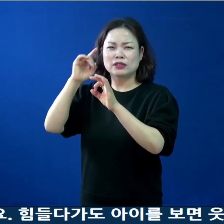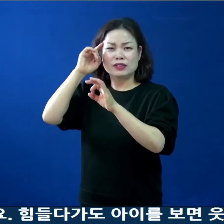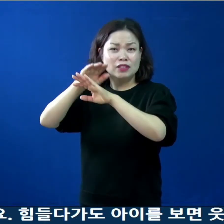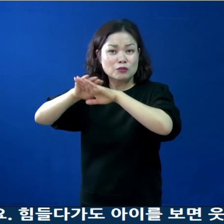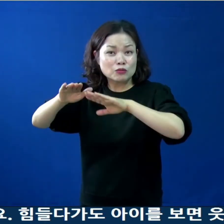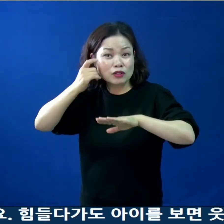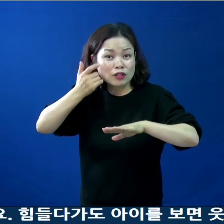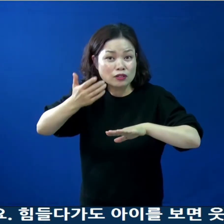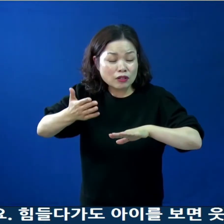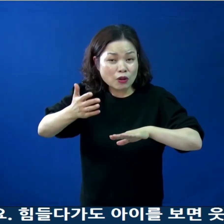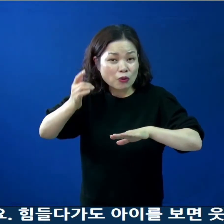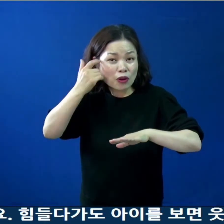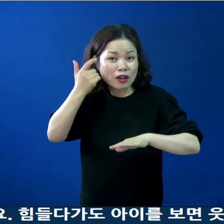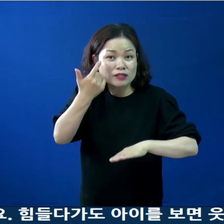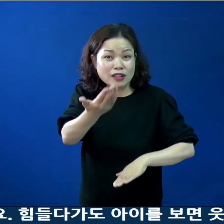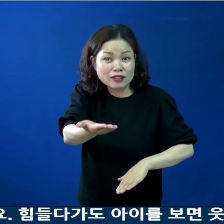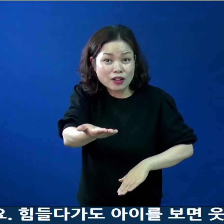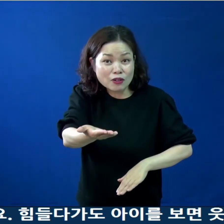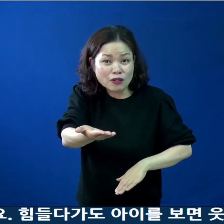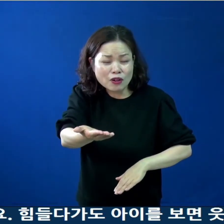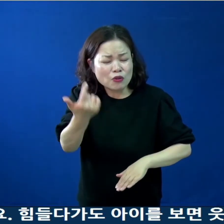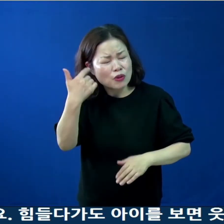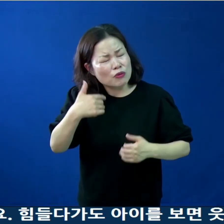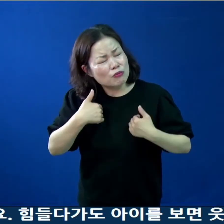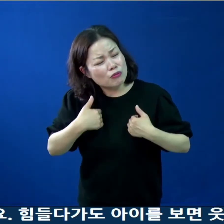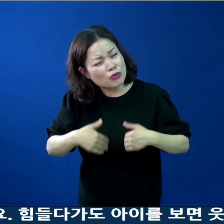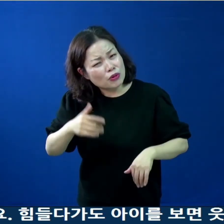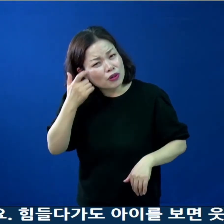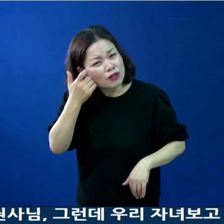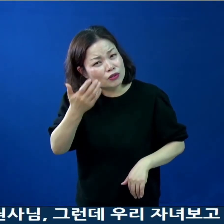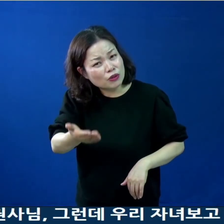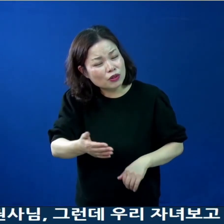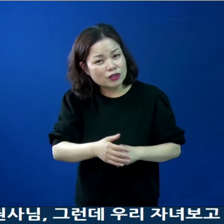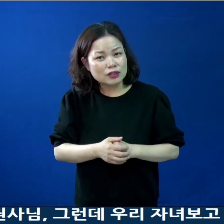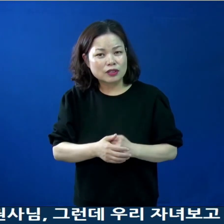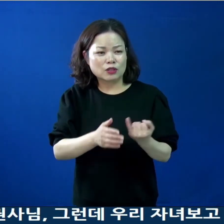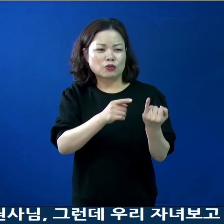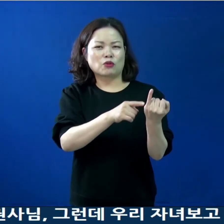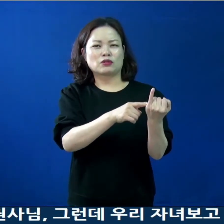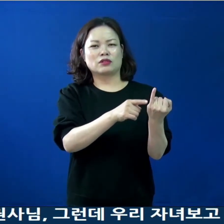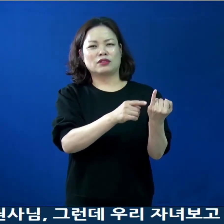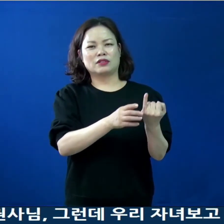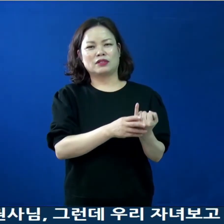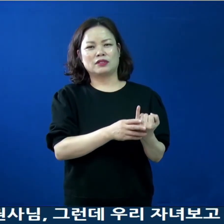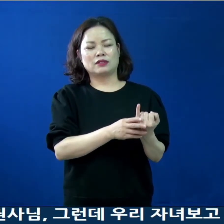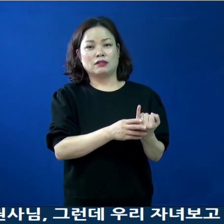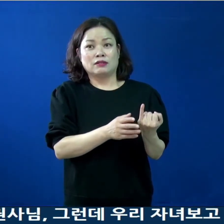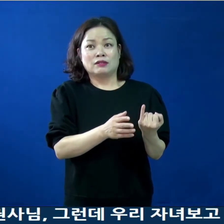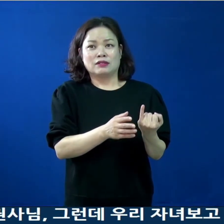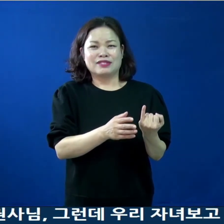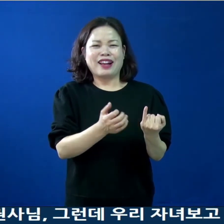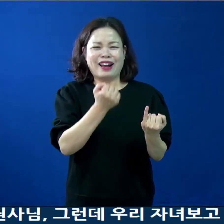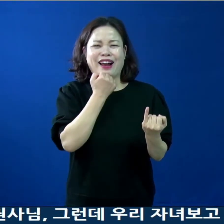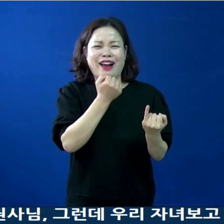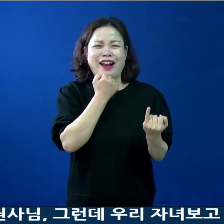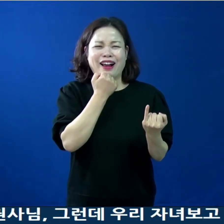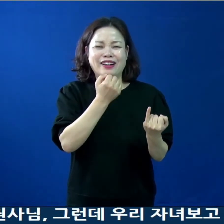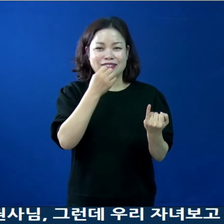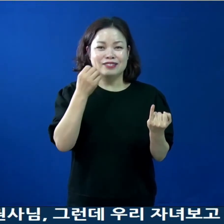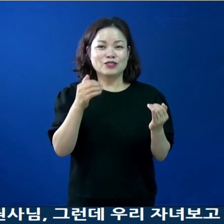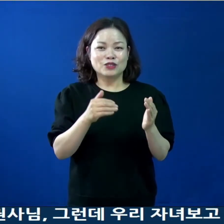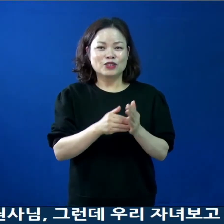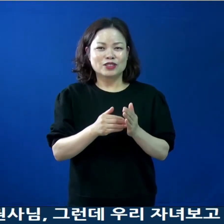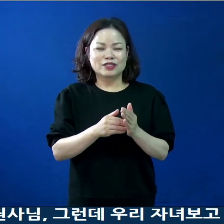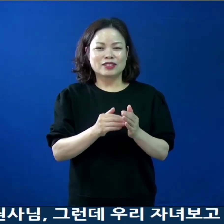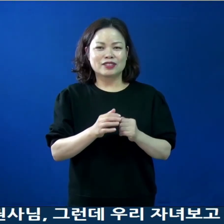이래야 되는데 왜 안 그렇죠? 왜 피곤하죠? 그러니까 이제 권사님이 이제 멋쩍으니까 막 크게 웃었어요. 이제